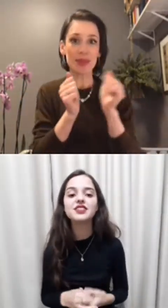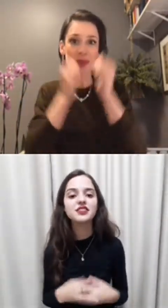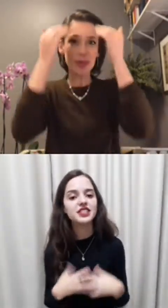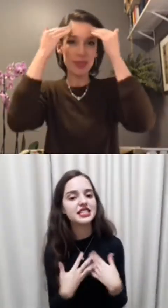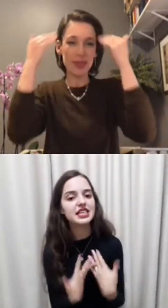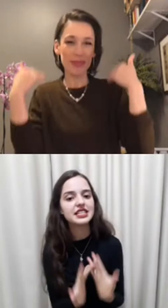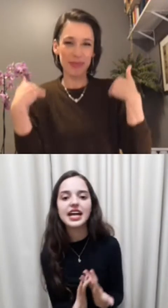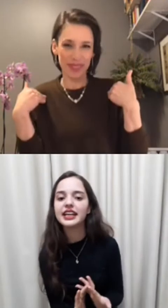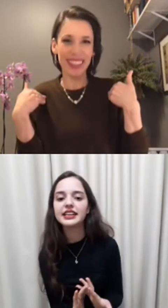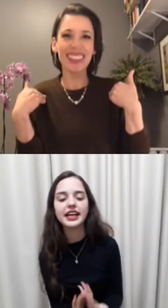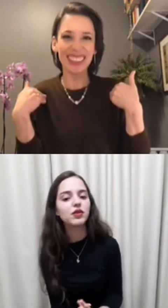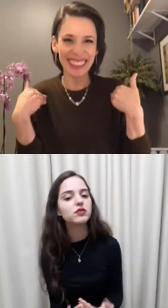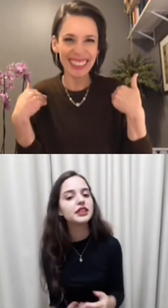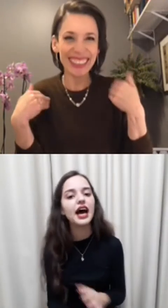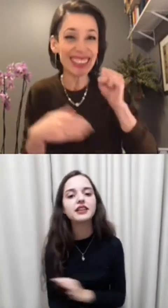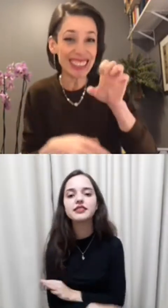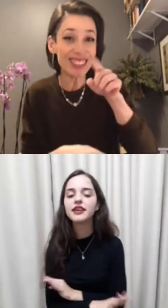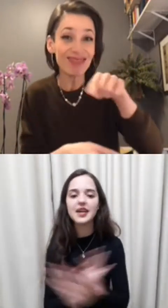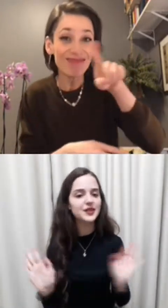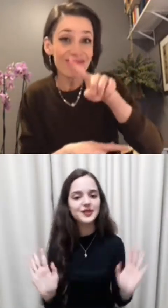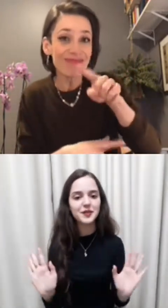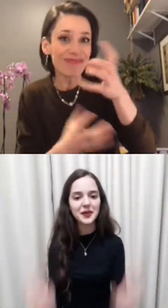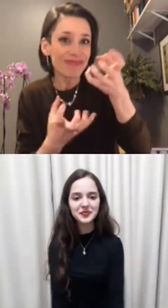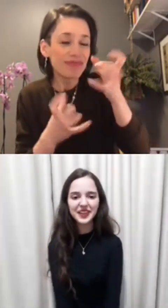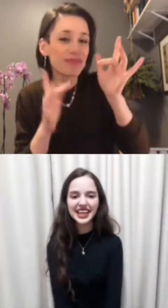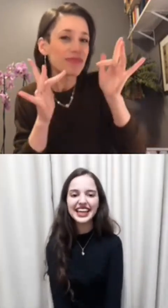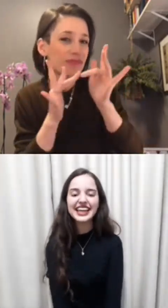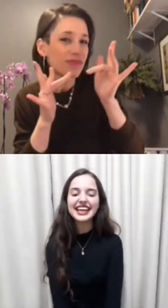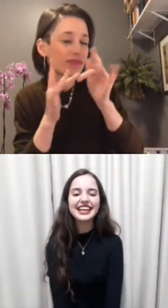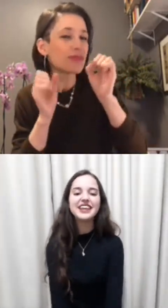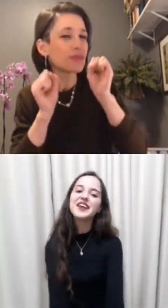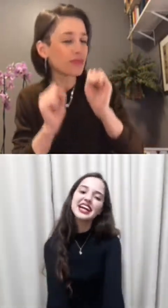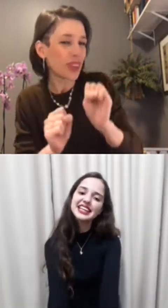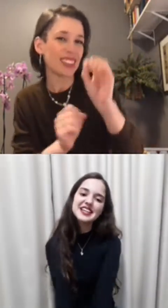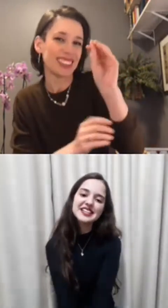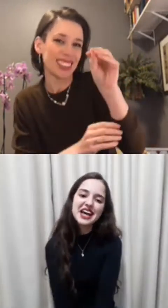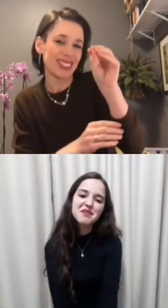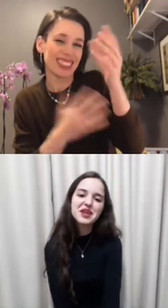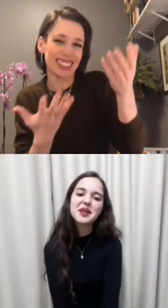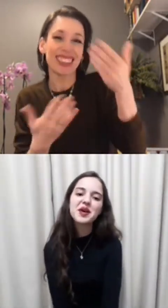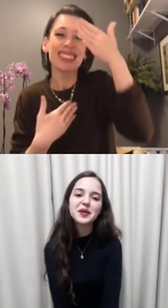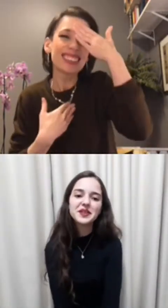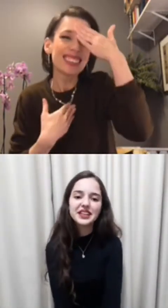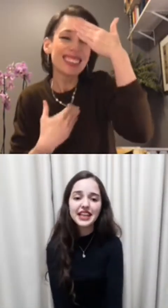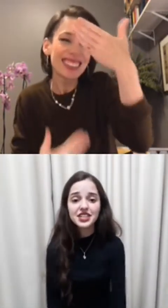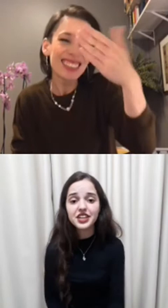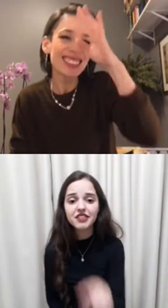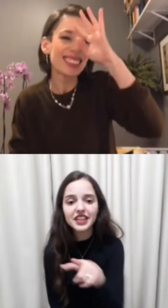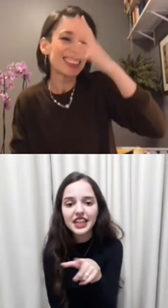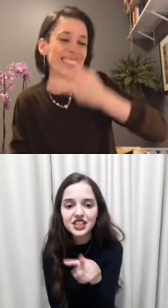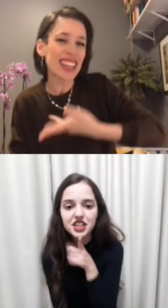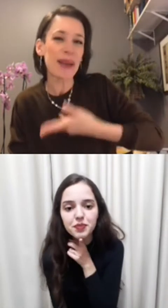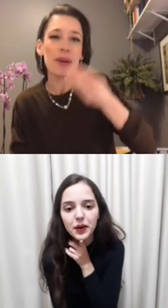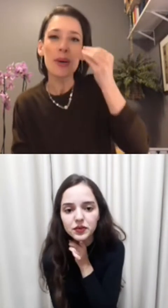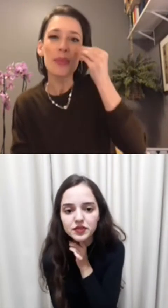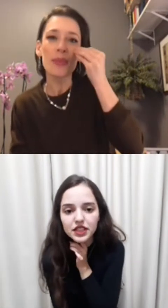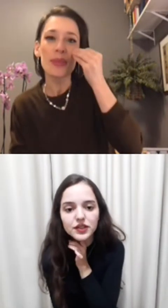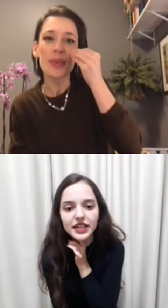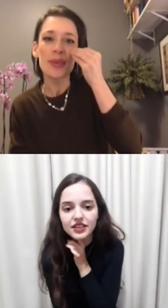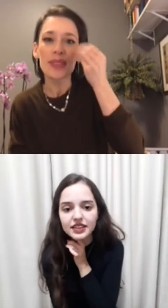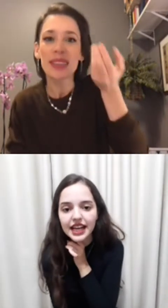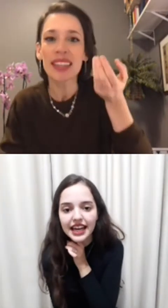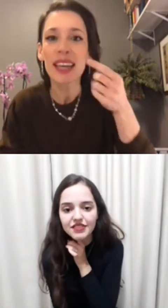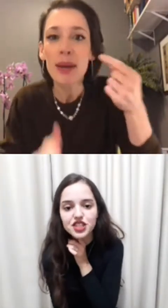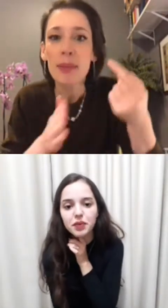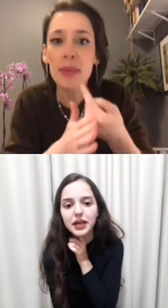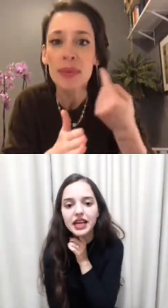Então, se vocês quiserem entrar em contato, é só chamar. E eu agradeço, Débora, pela oportunidade. Eu vi que tem gente perguntando o horário